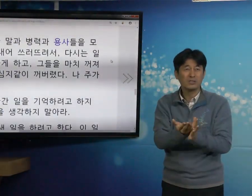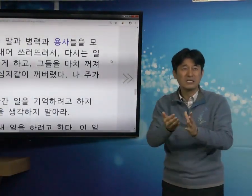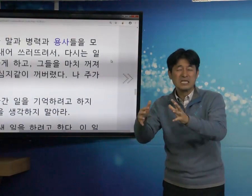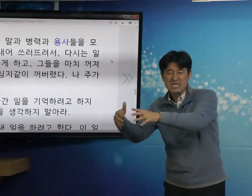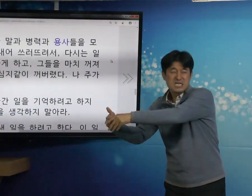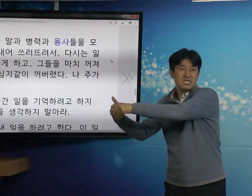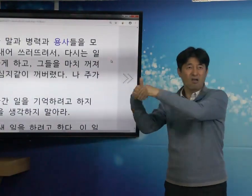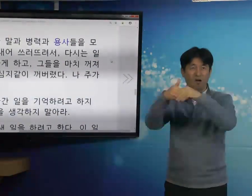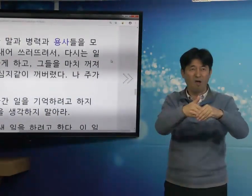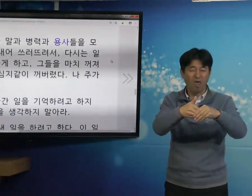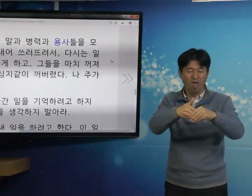모두 이끌어내어